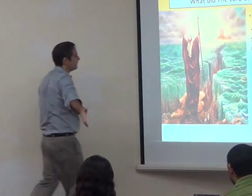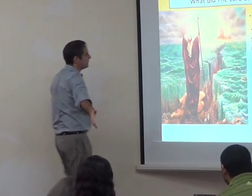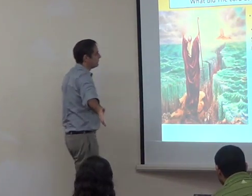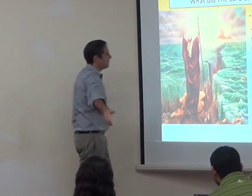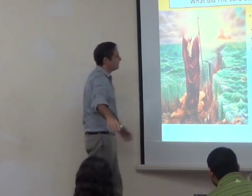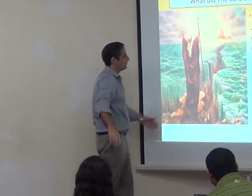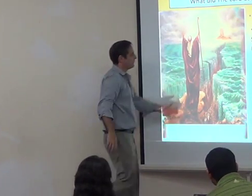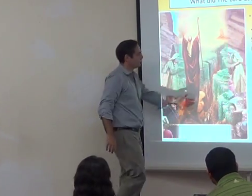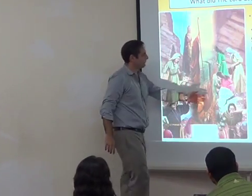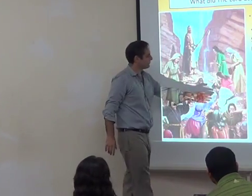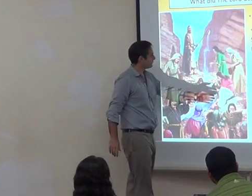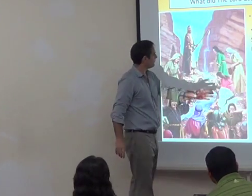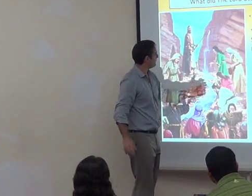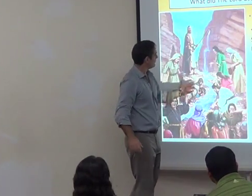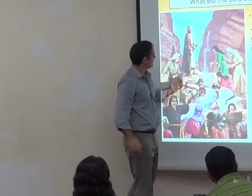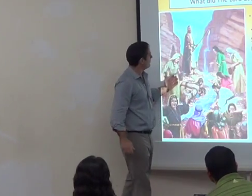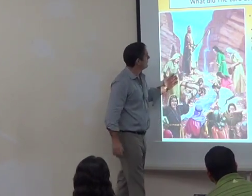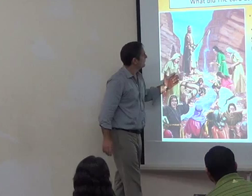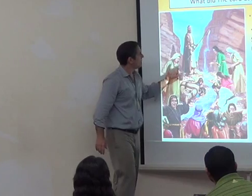tranquilo.